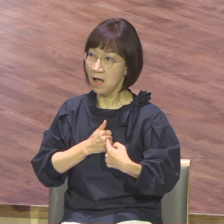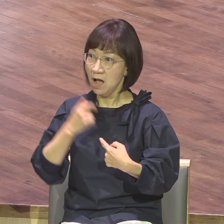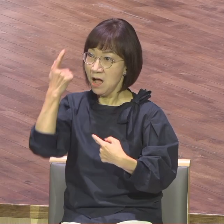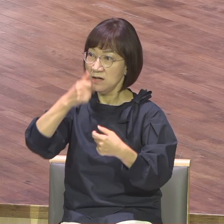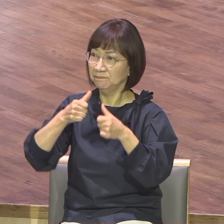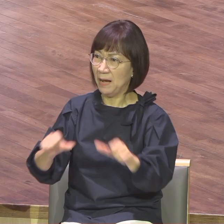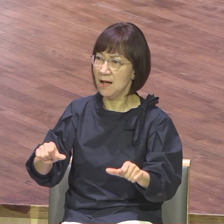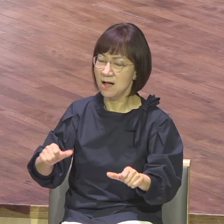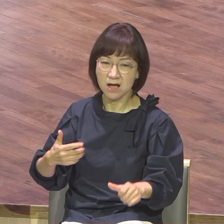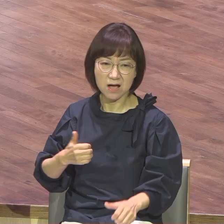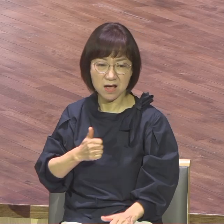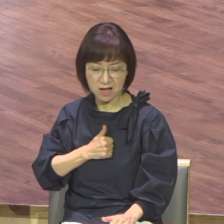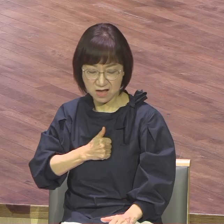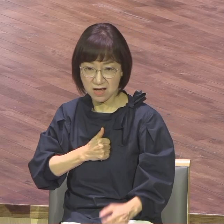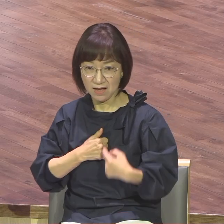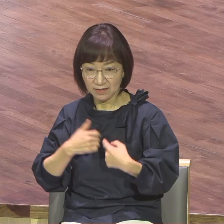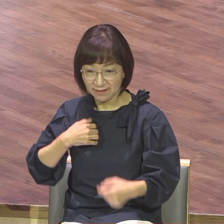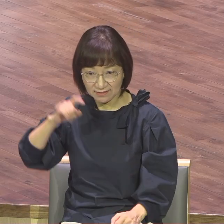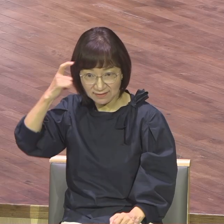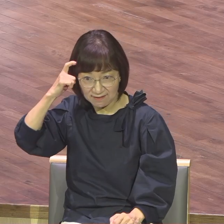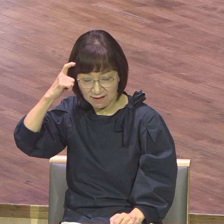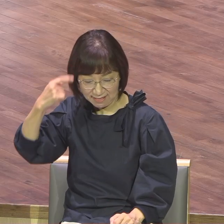내 생각,